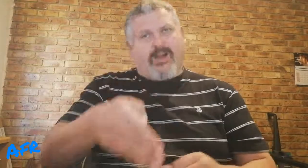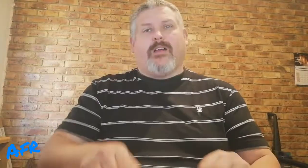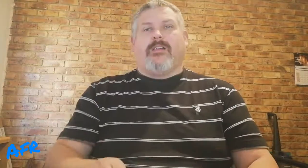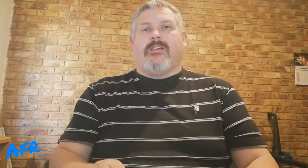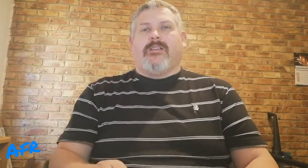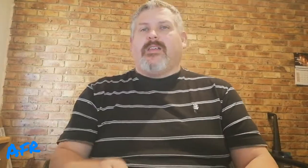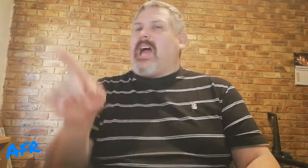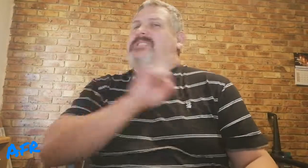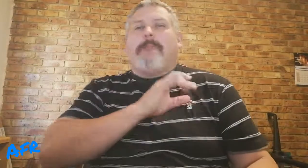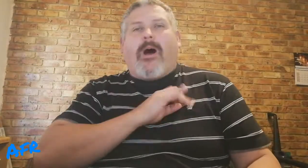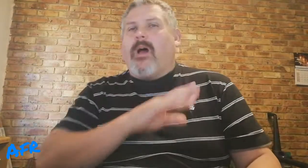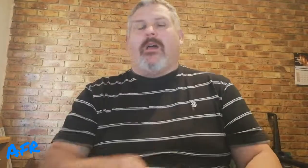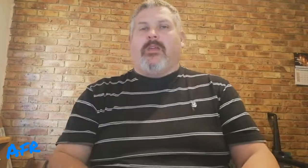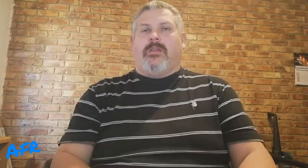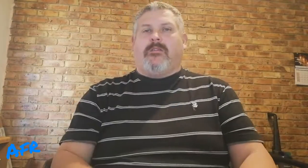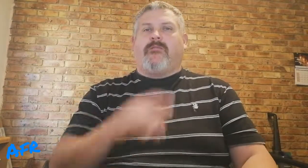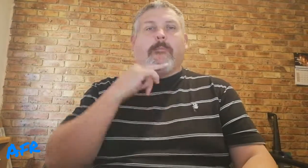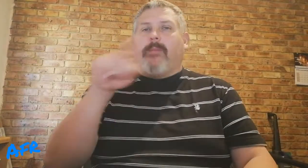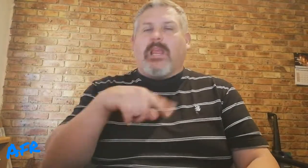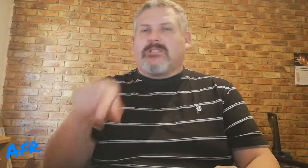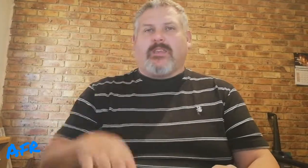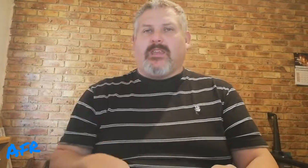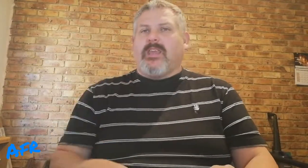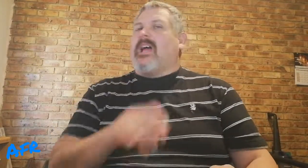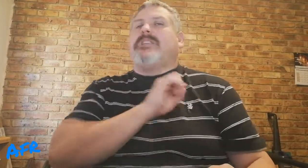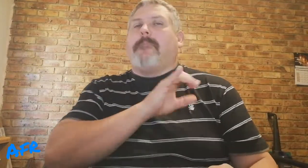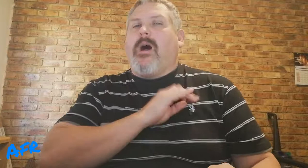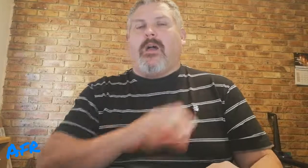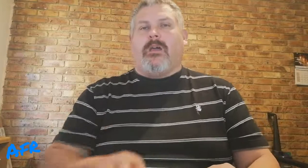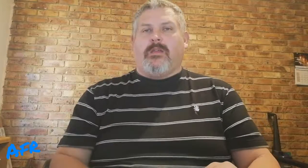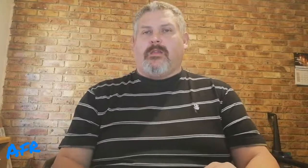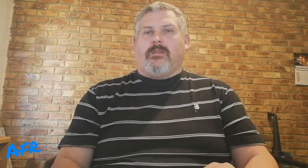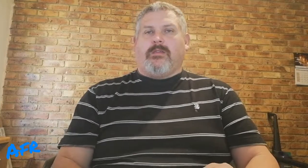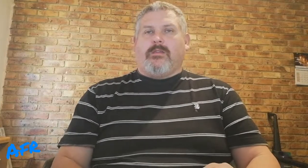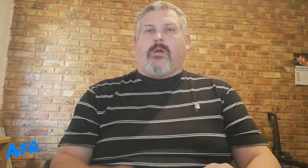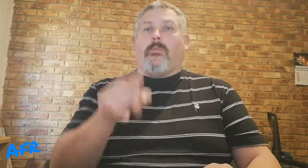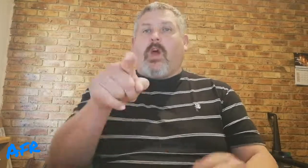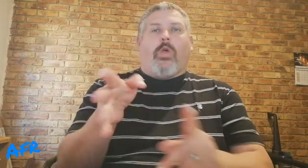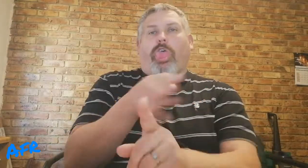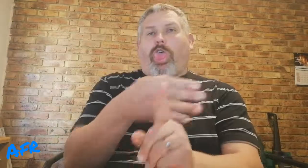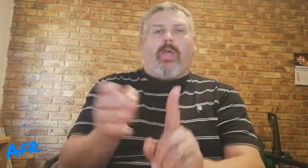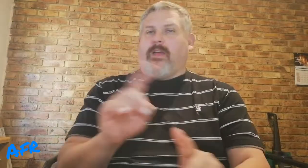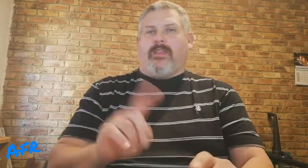daar. Hy is nie bang vir mense nie. Hy is nie bang om jou